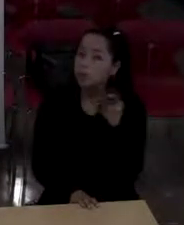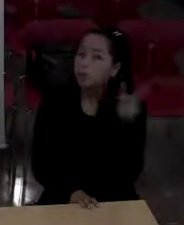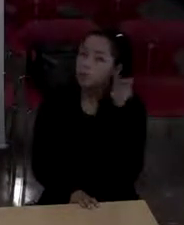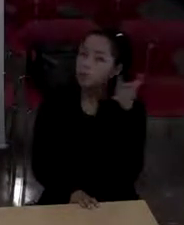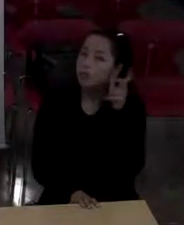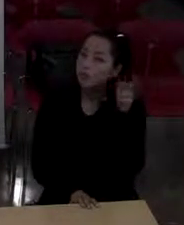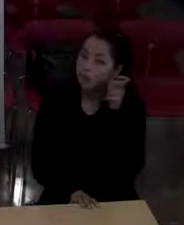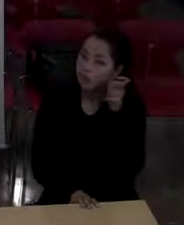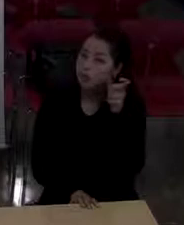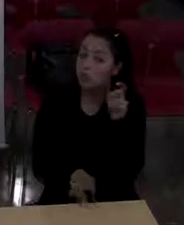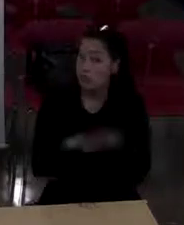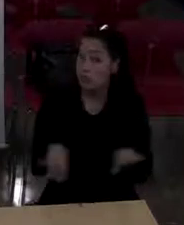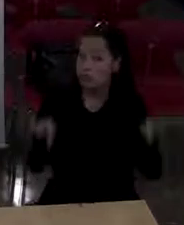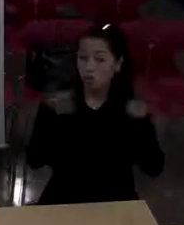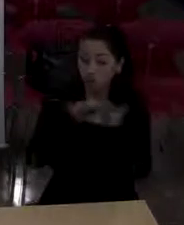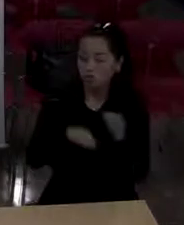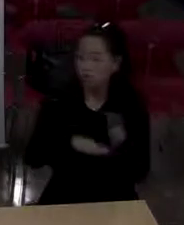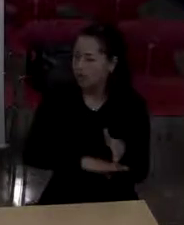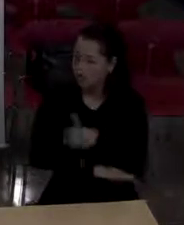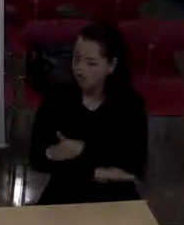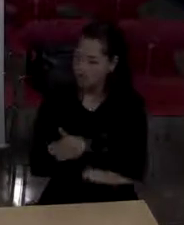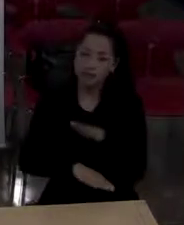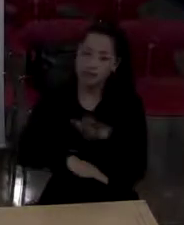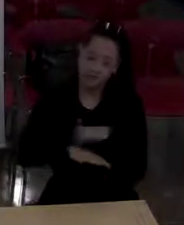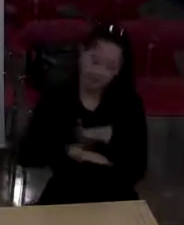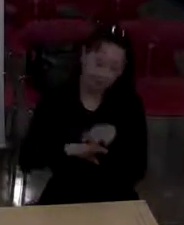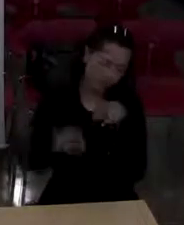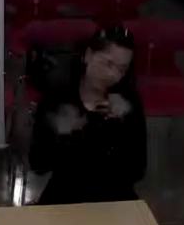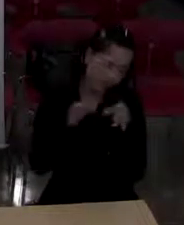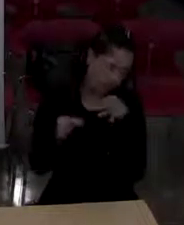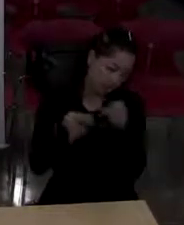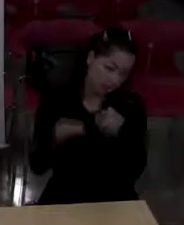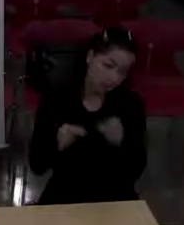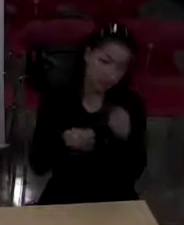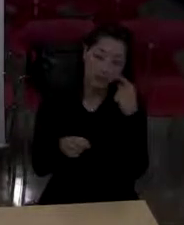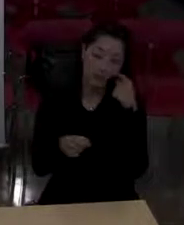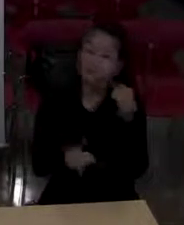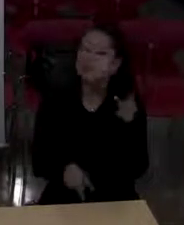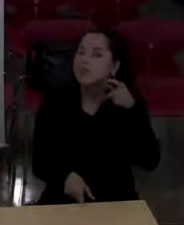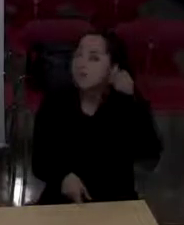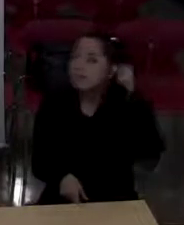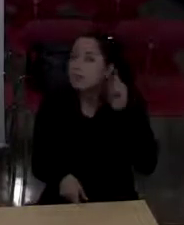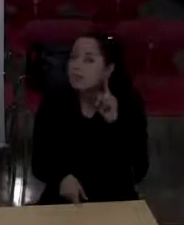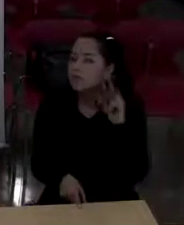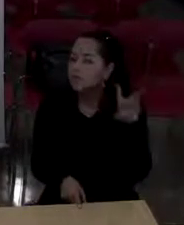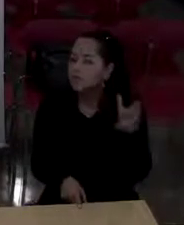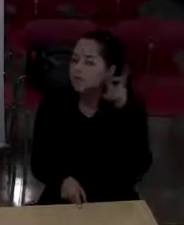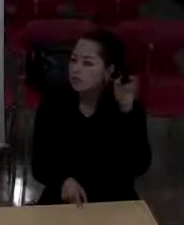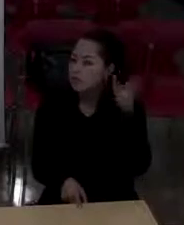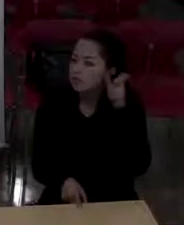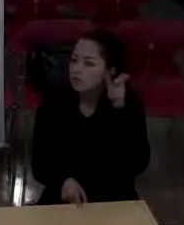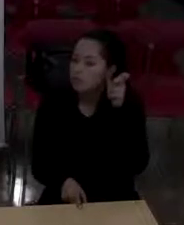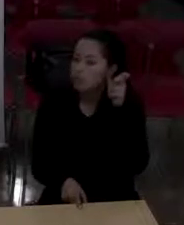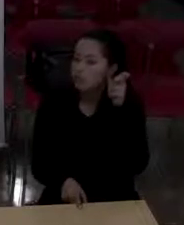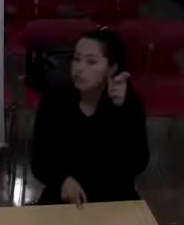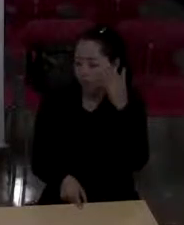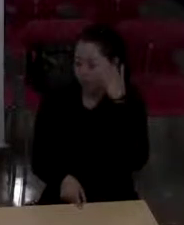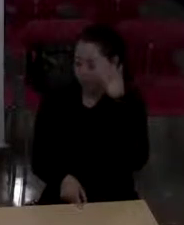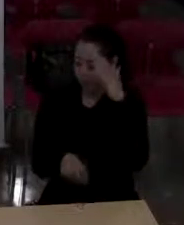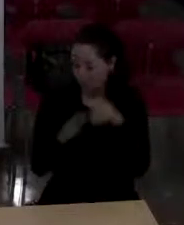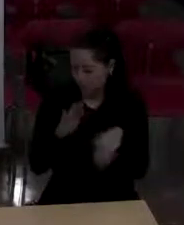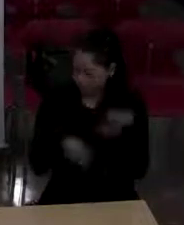que esto creo que lo hemos visto en conferencias de otros compañeros. El primero, pues, es fundamentalmente Como sabemos,